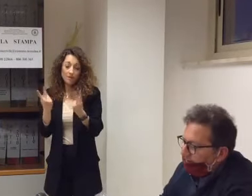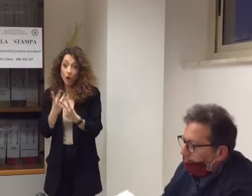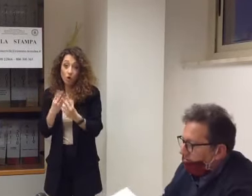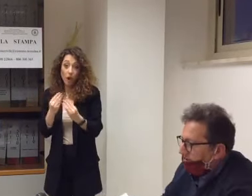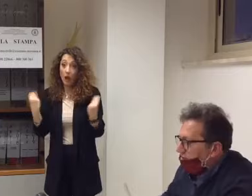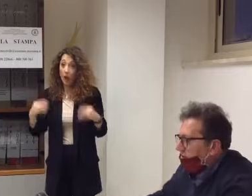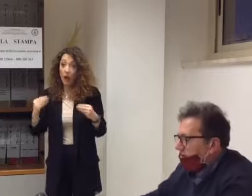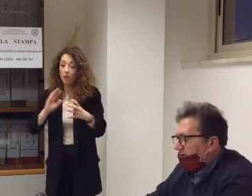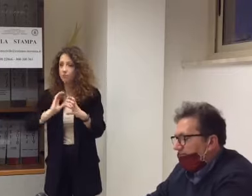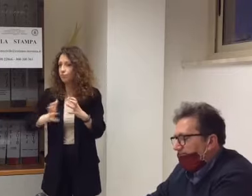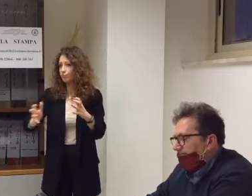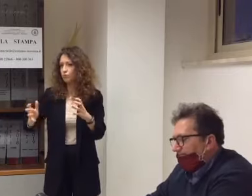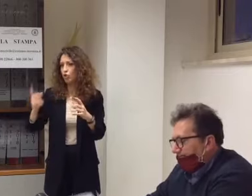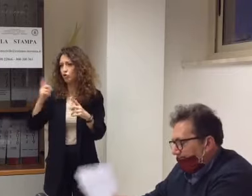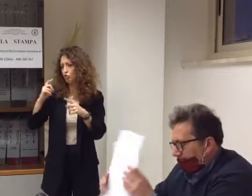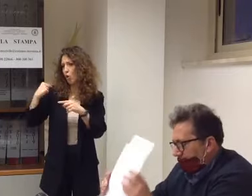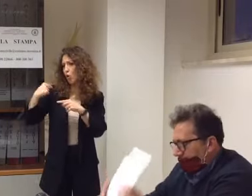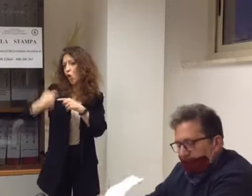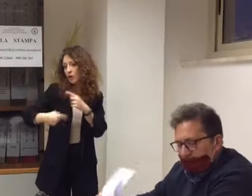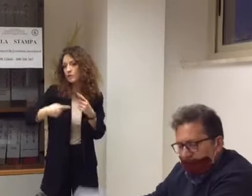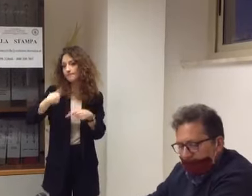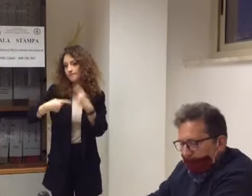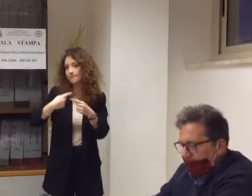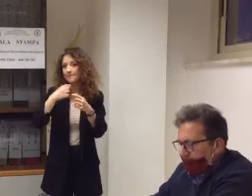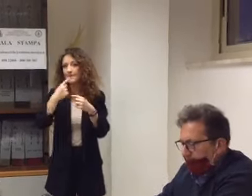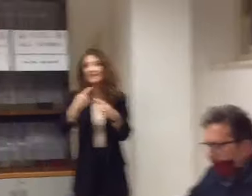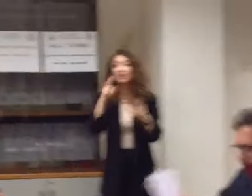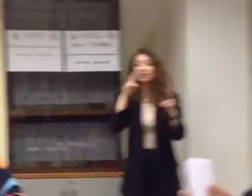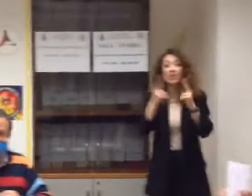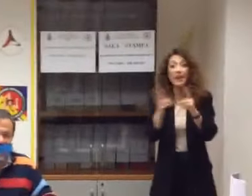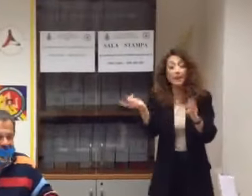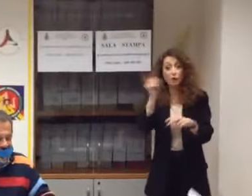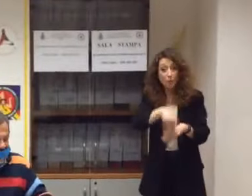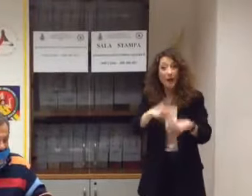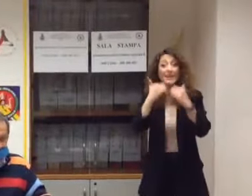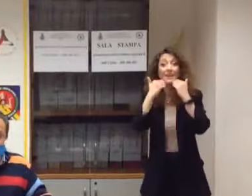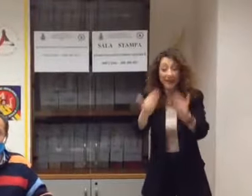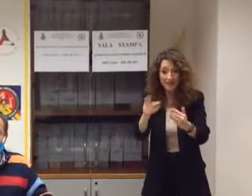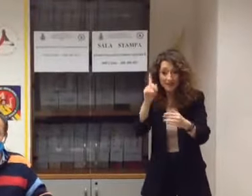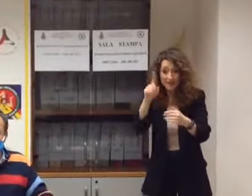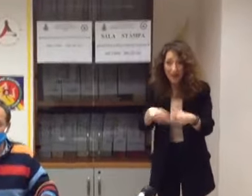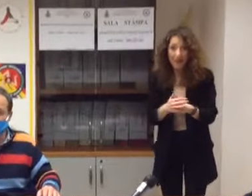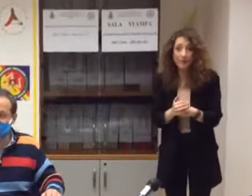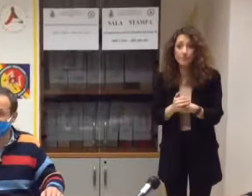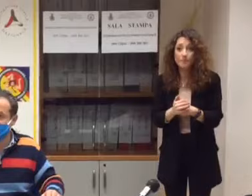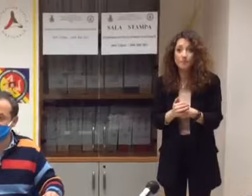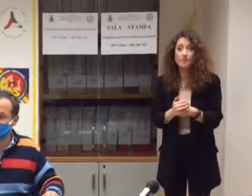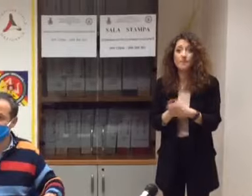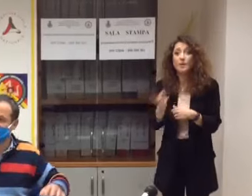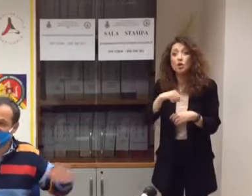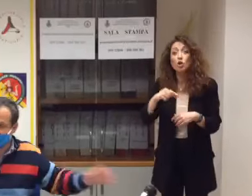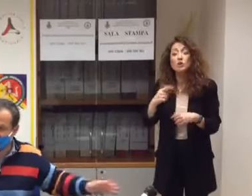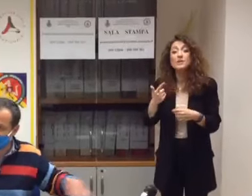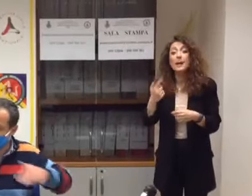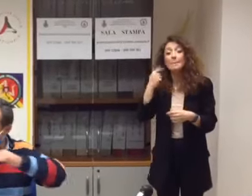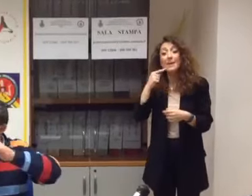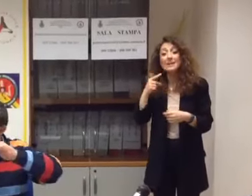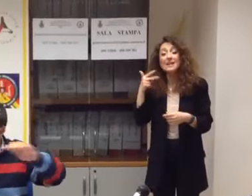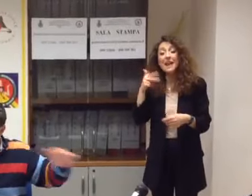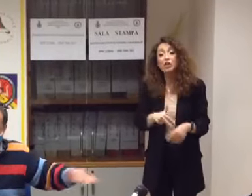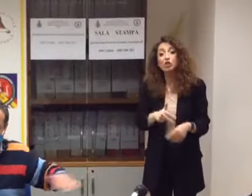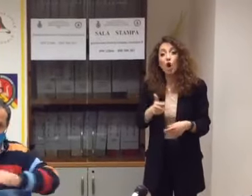li faremo. Va bene, domani, allora ci vediamo domani. Ringrazio anche la nostra Messina Social City